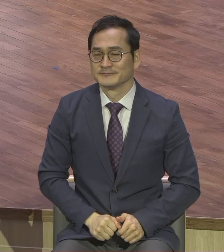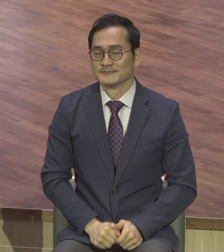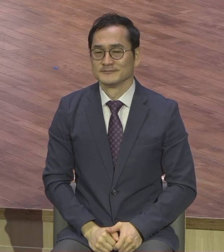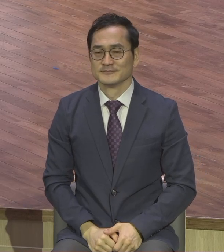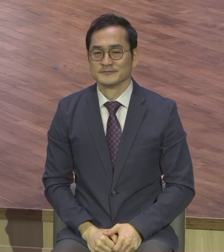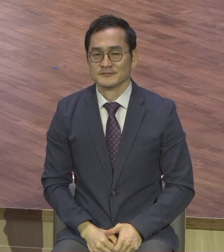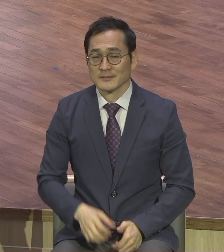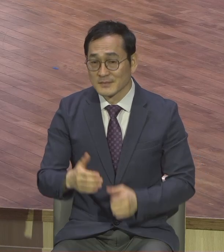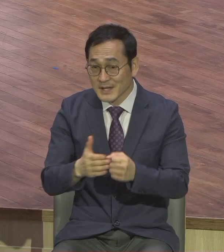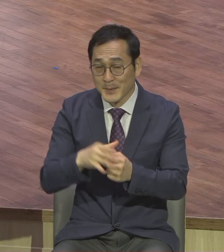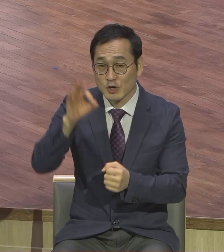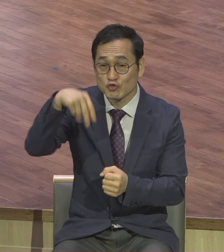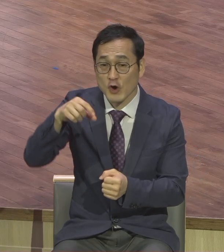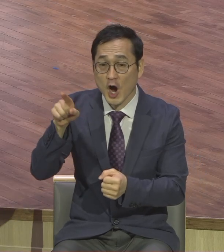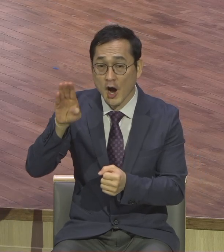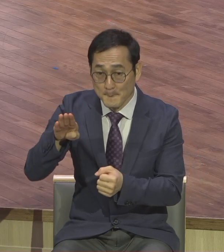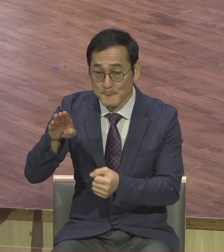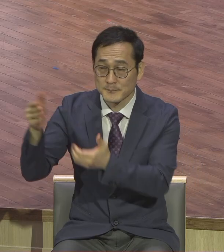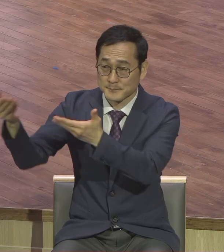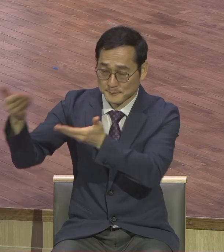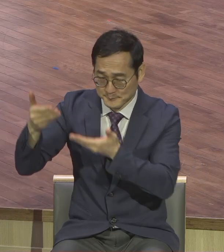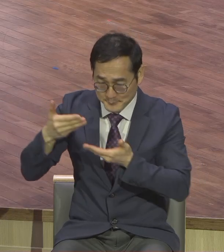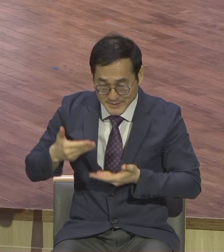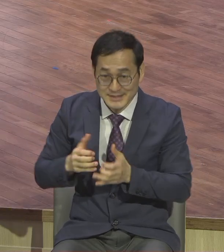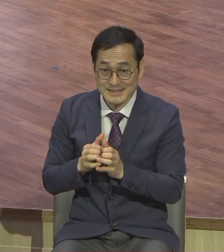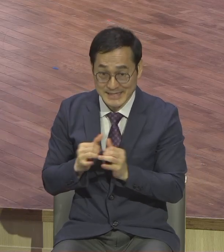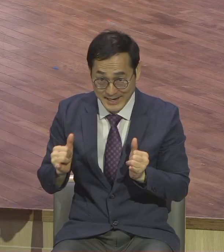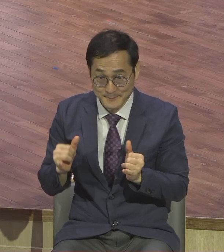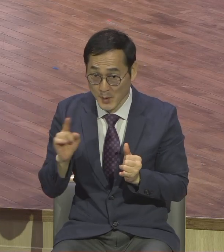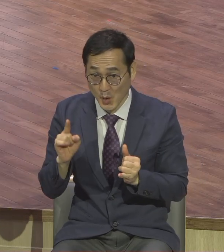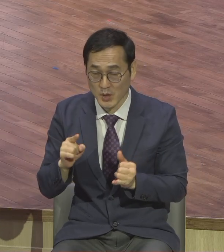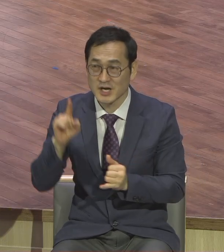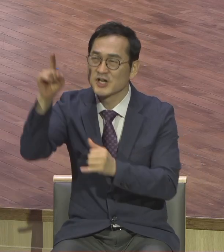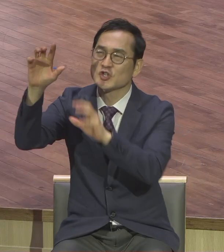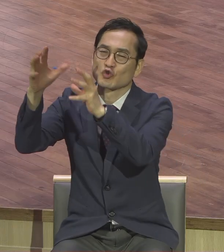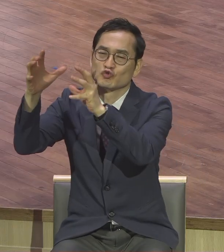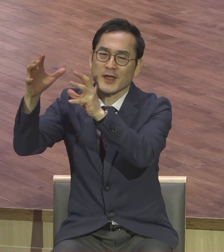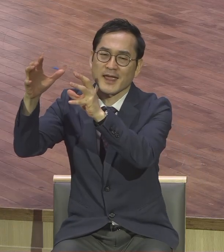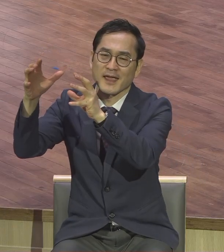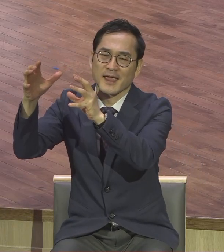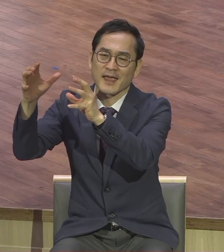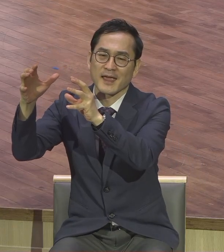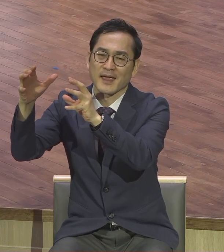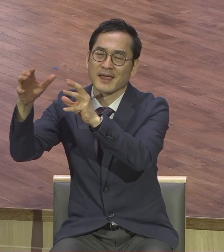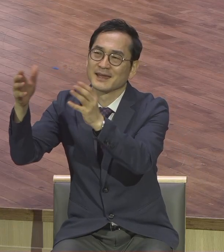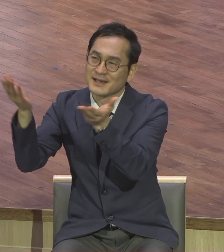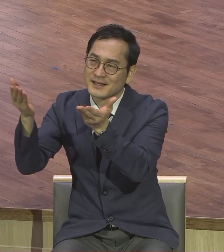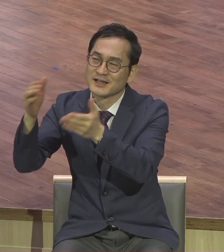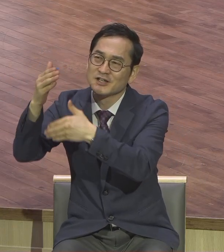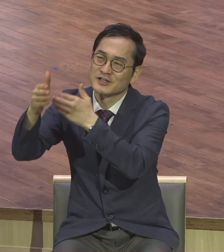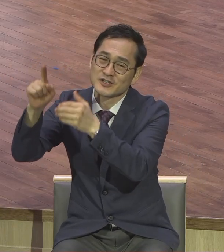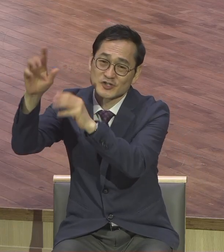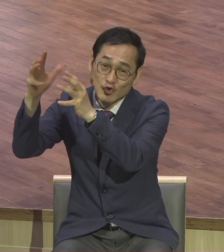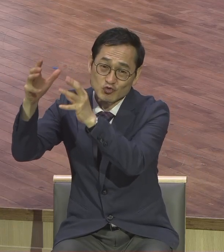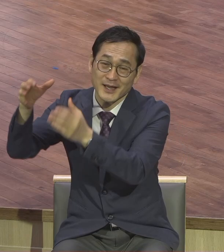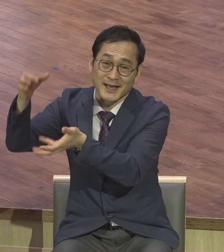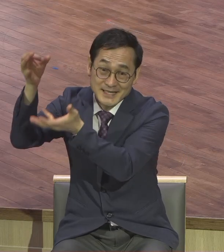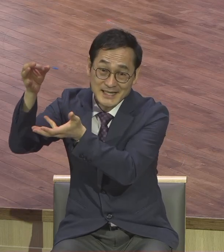그래서 유업을 이을 자라, 이 말은 천국의 기업을 상속받을 자 그런